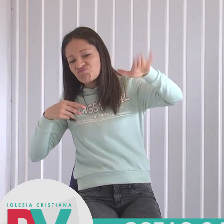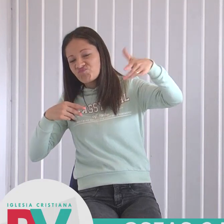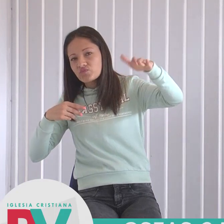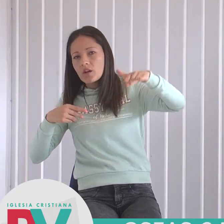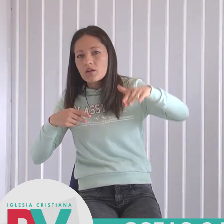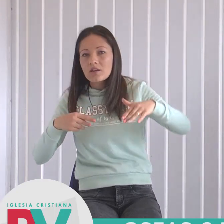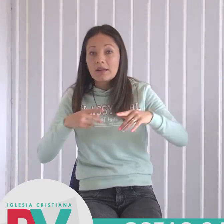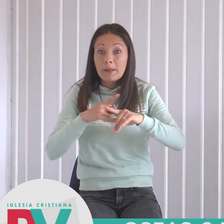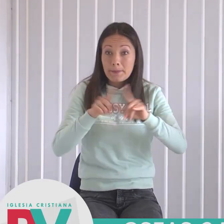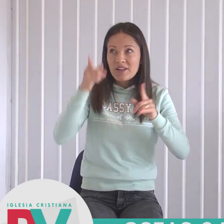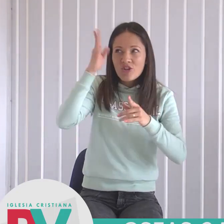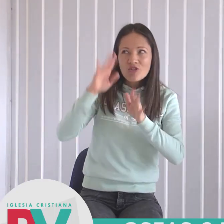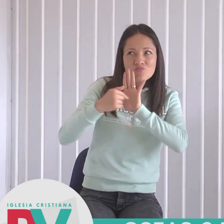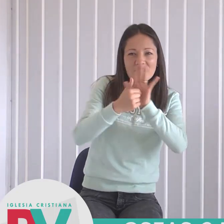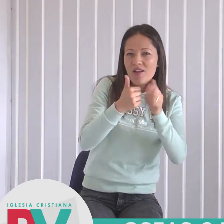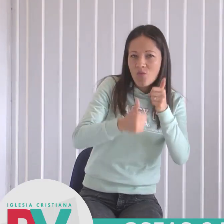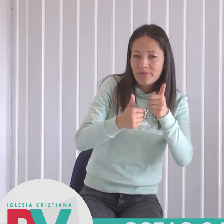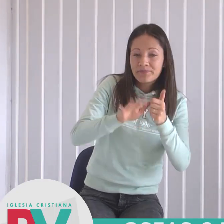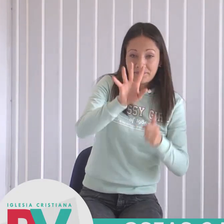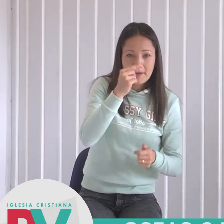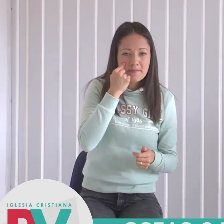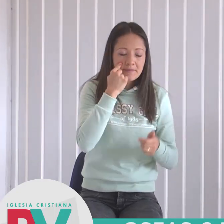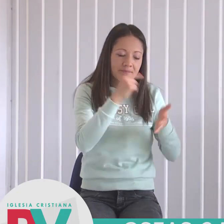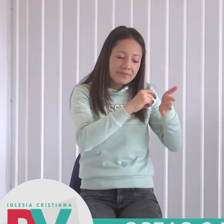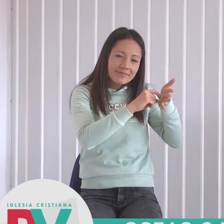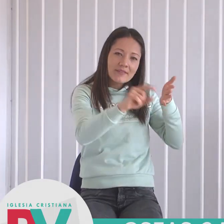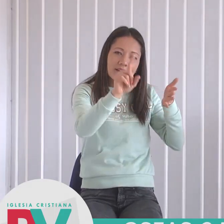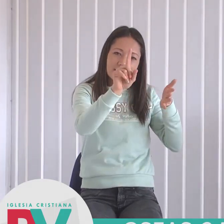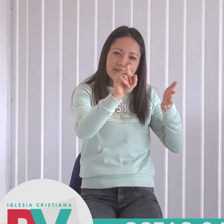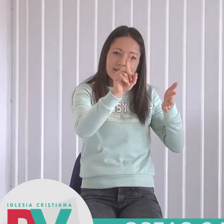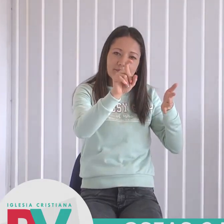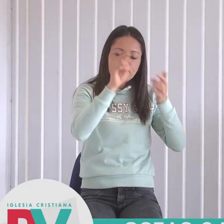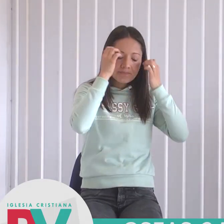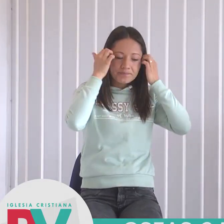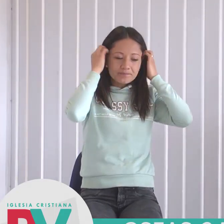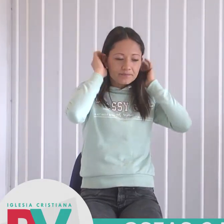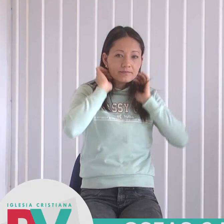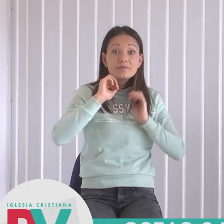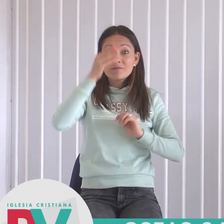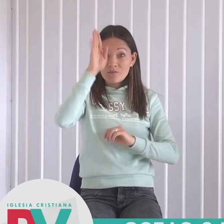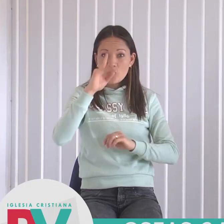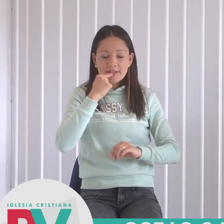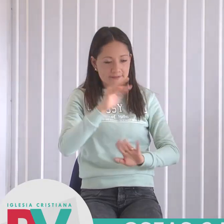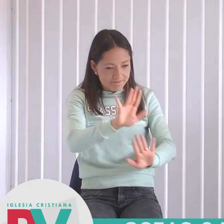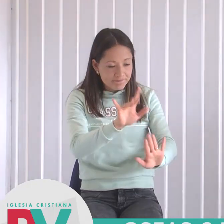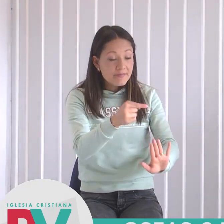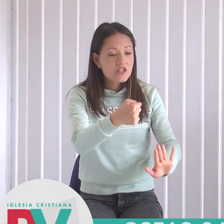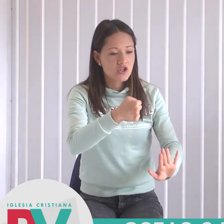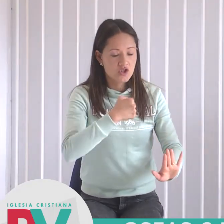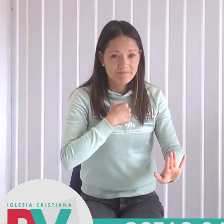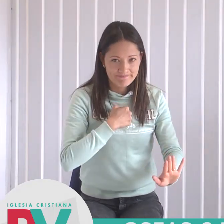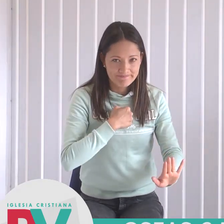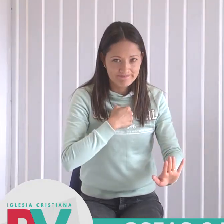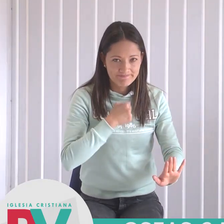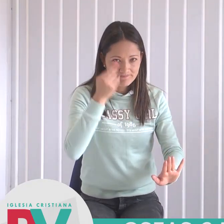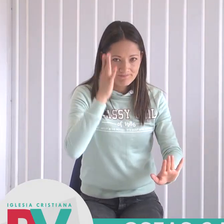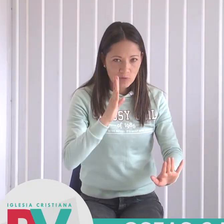Pero mire Dios cómo va a obrar. Versículo 6. He aquí, voy a leerlo en la